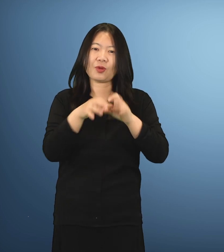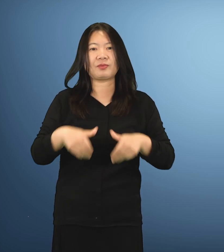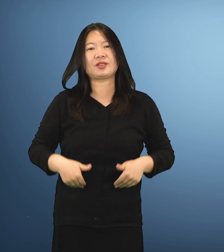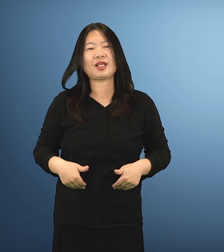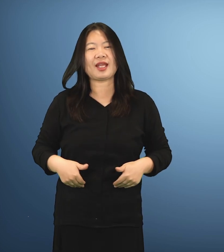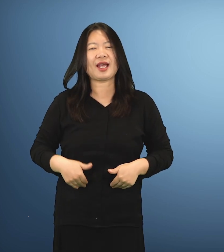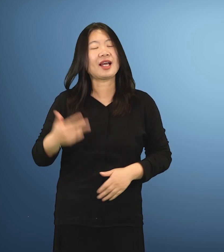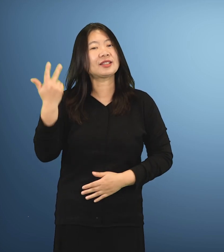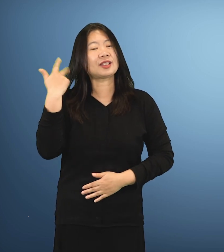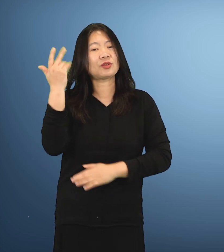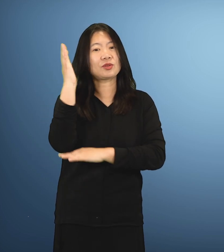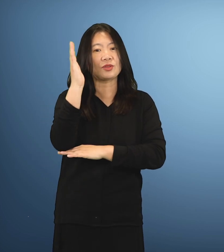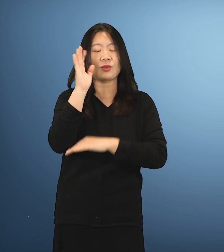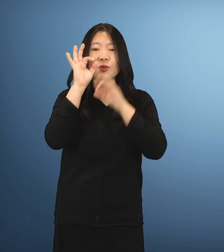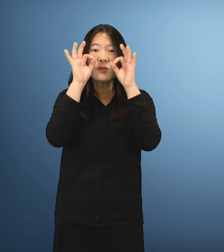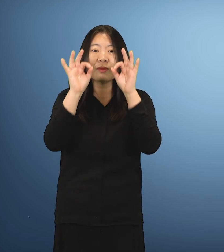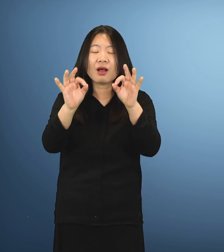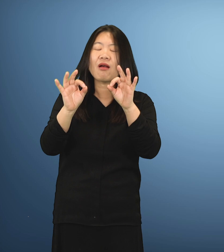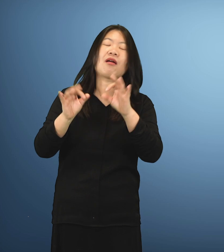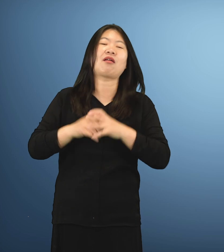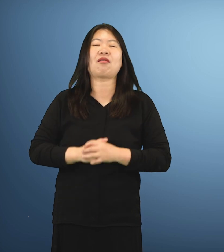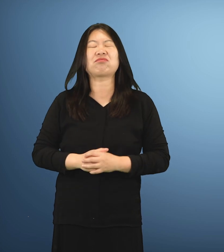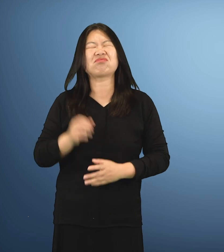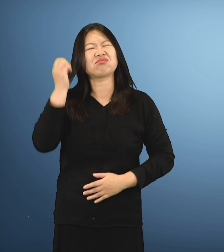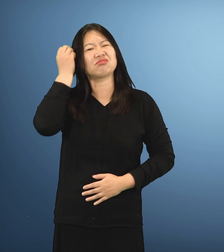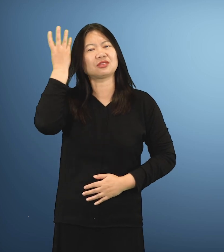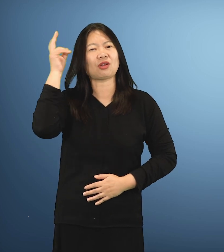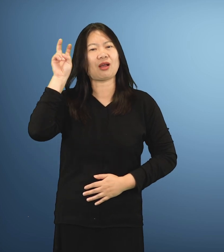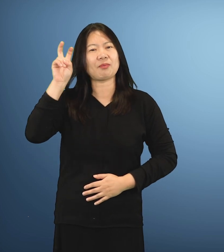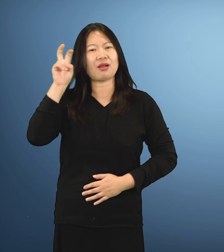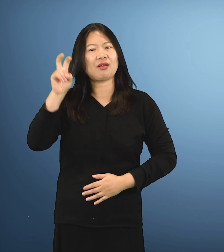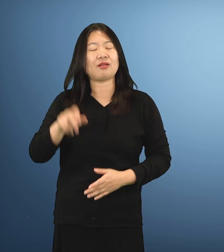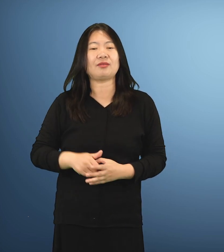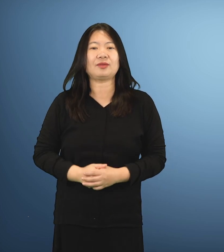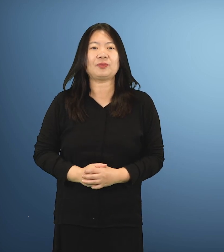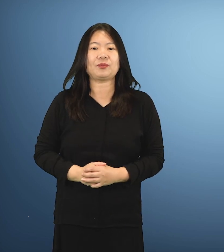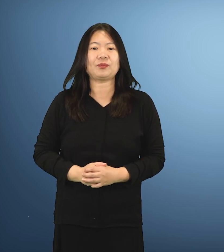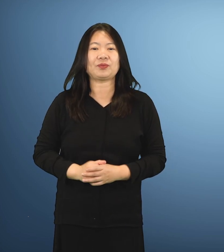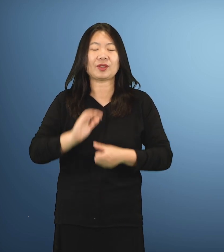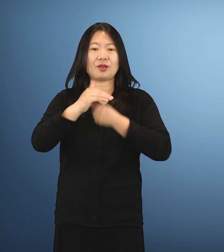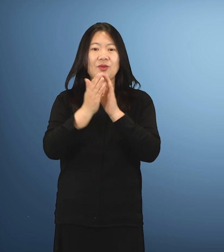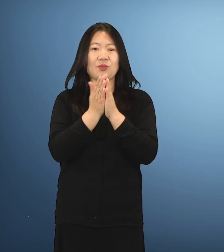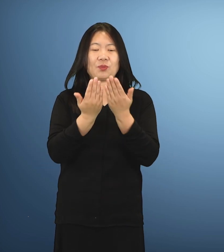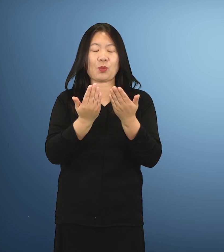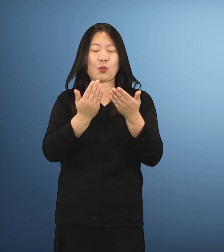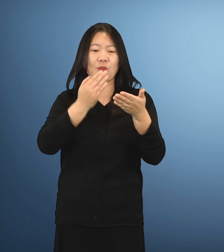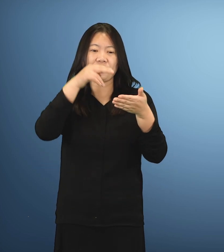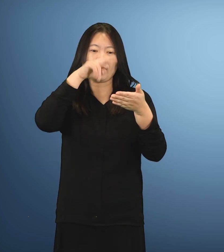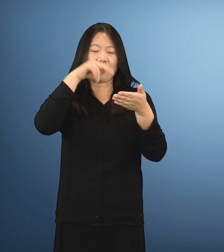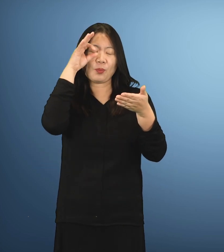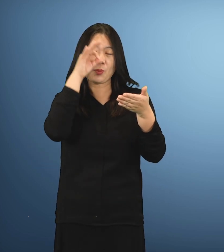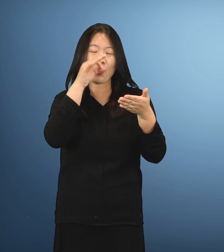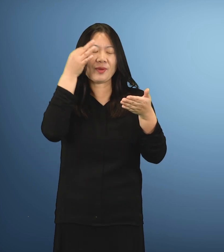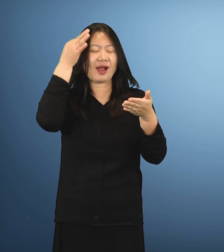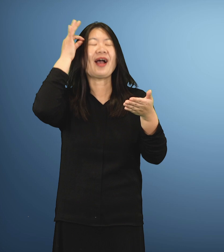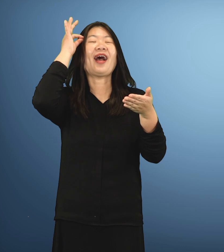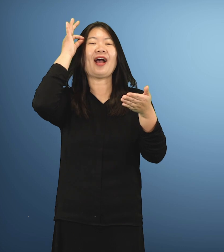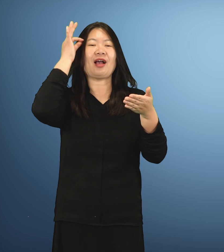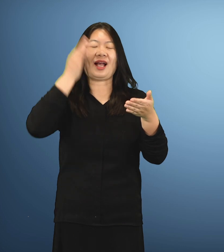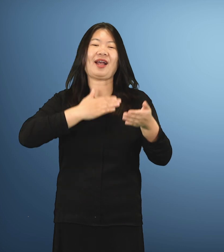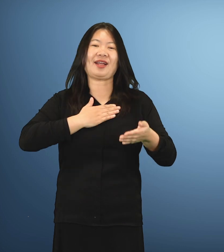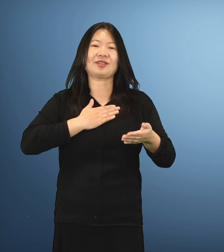지난주 설교에 대해서 많이들 잊었겠지만 우리 본문을 한번 보면 기억이 날 것